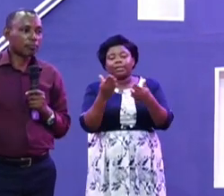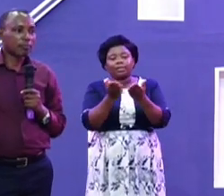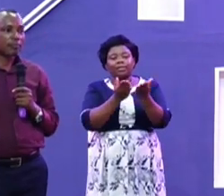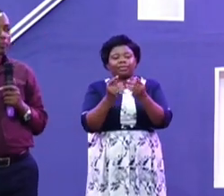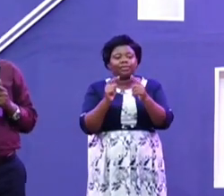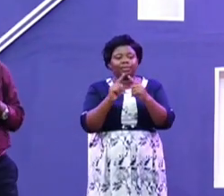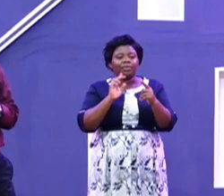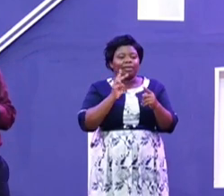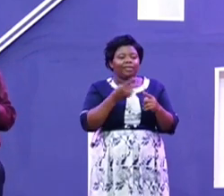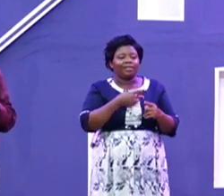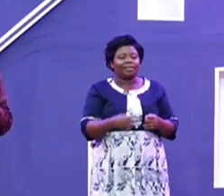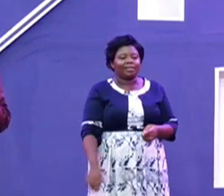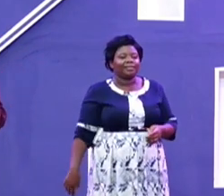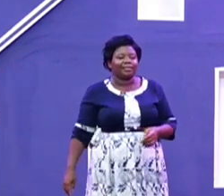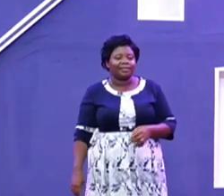amiina